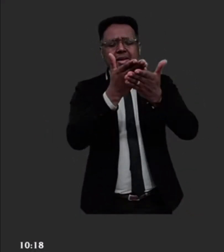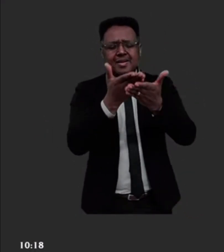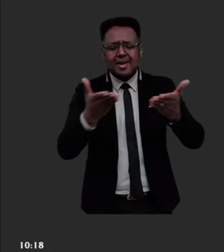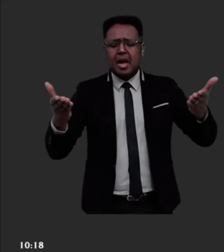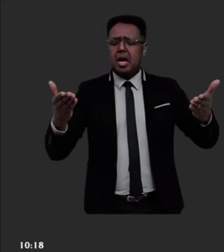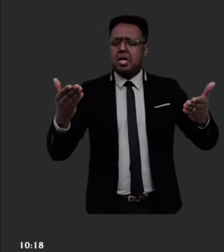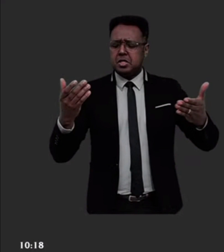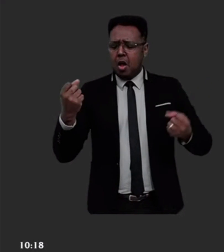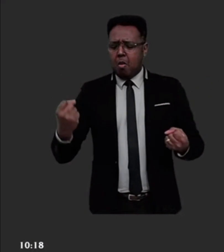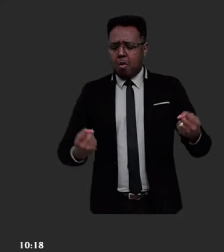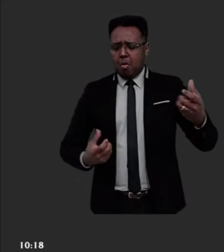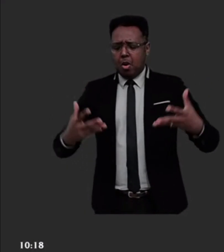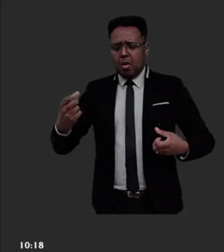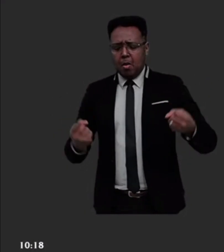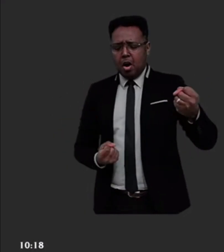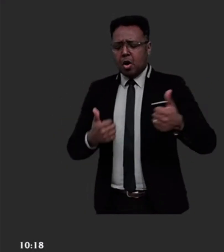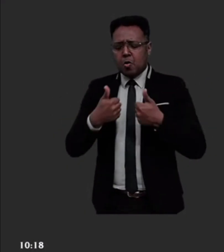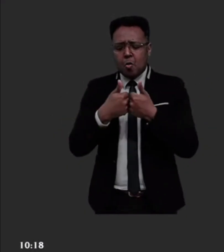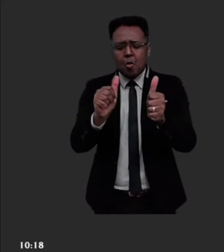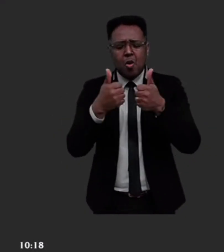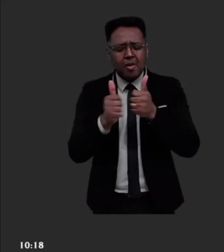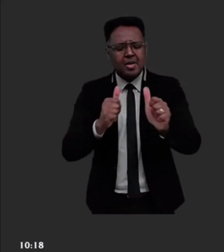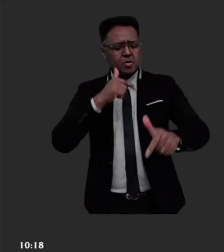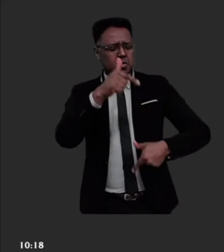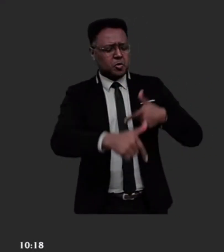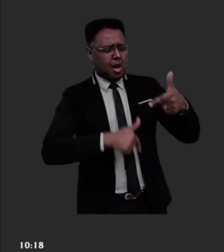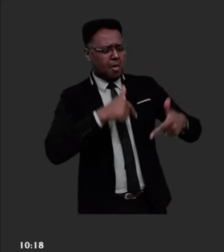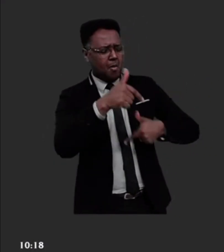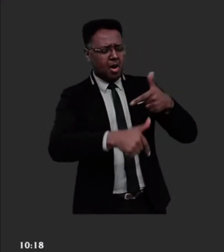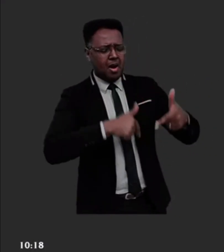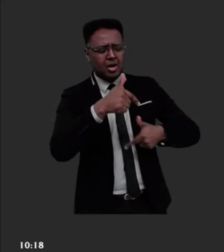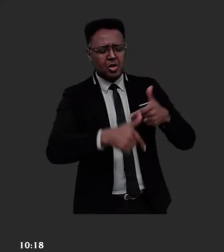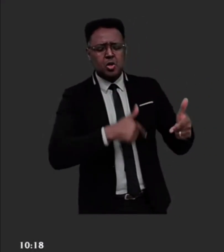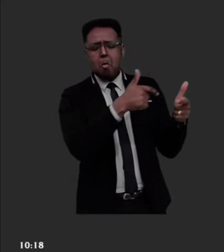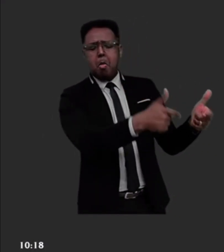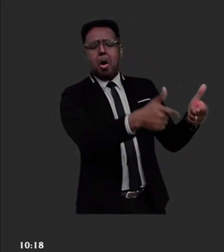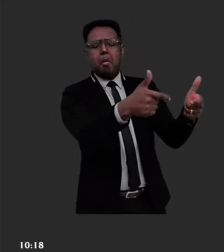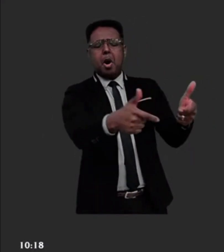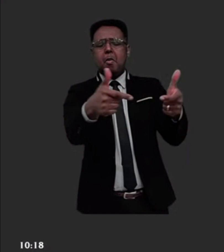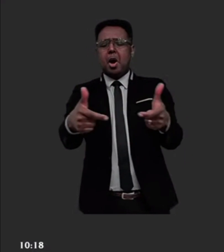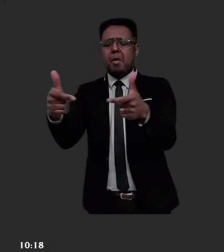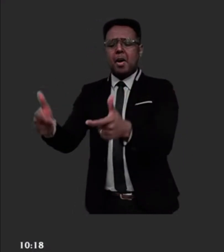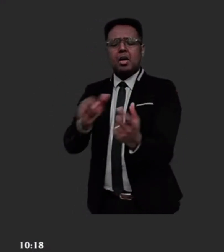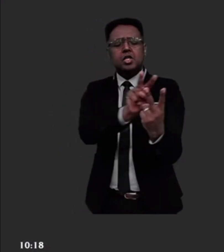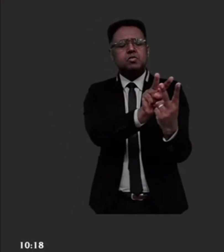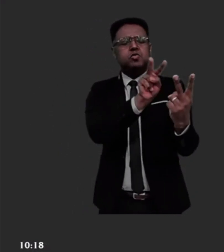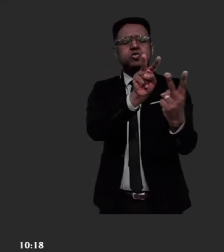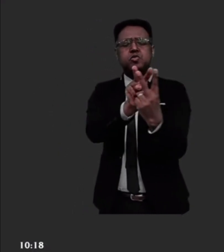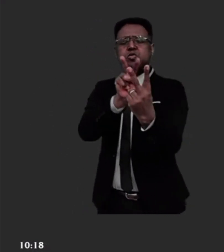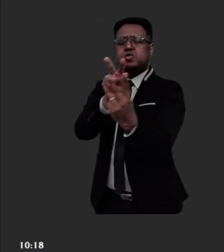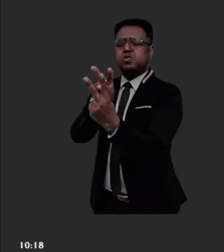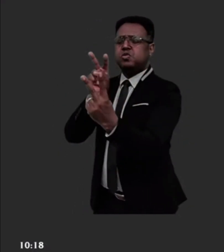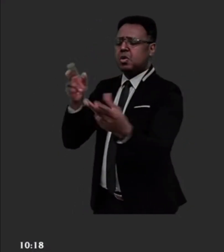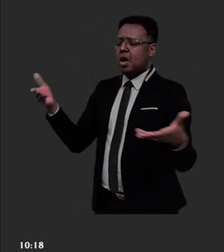caminhão, no carro, no ônibus, no trabalho, em tantos glória outros lugares, agora sentindo agora